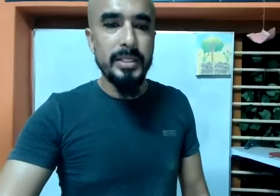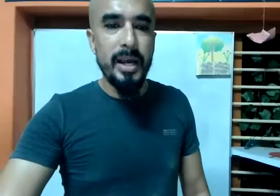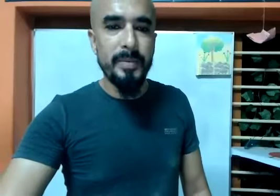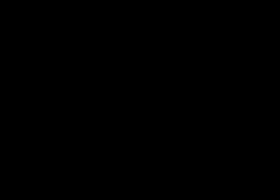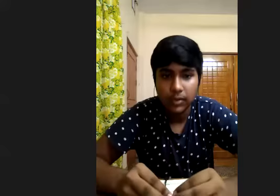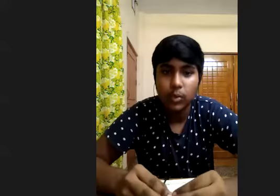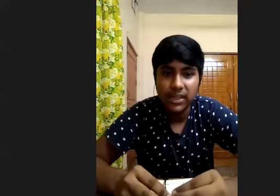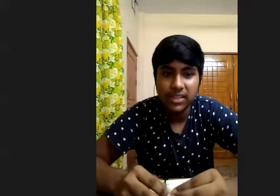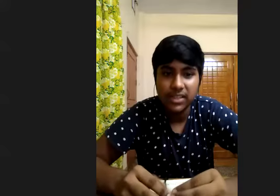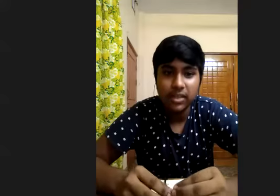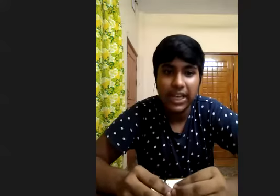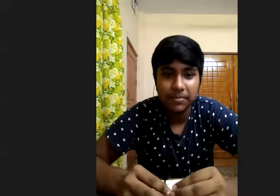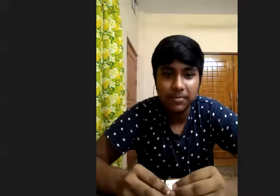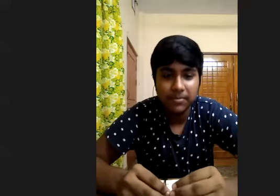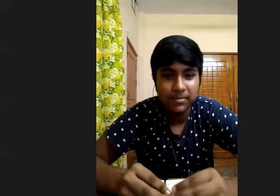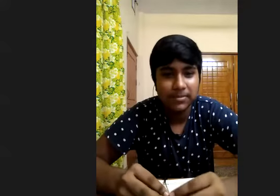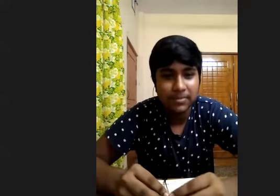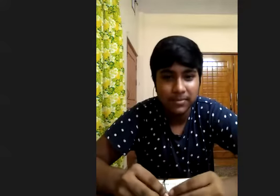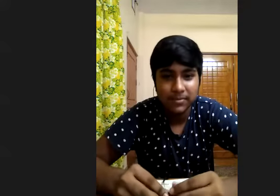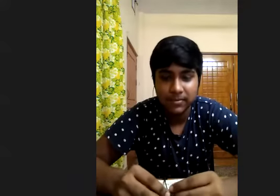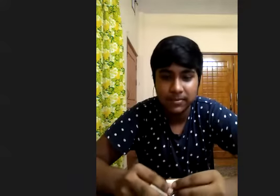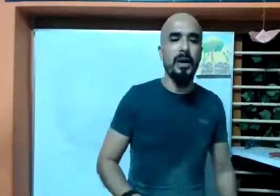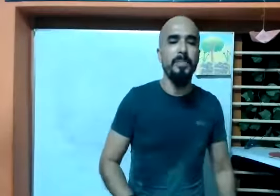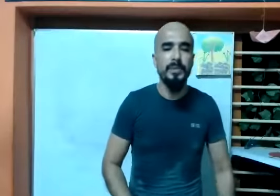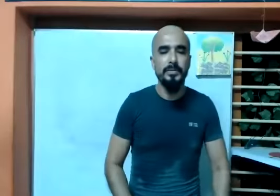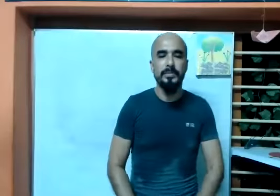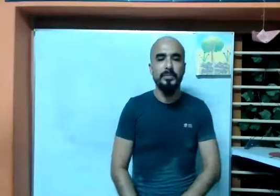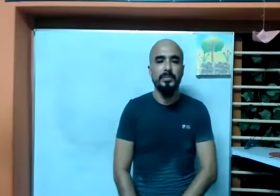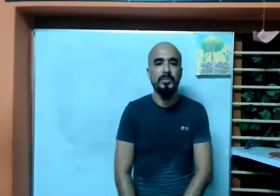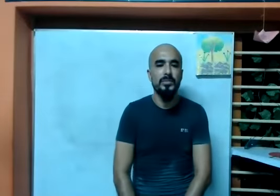সাজিয়া আপনি শুনতে What পেয়েছেন? is your name? হ্যাঁ জবাব